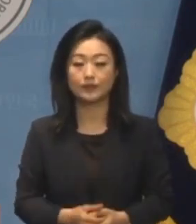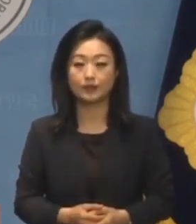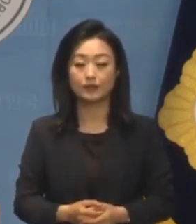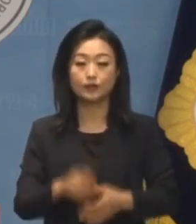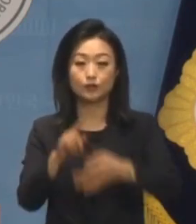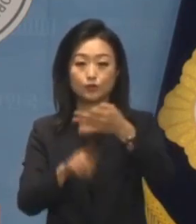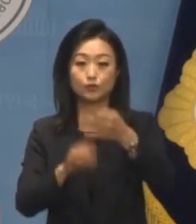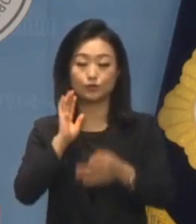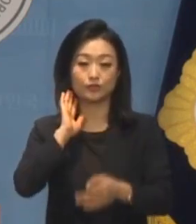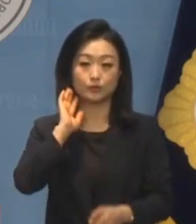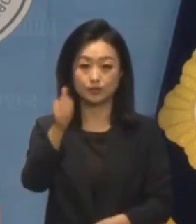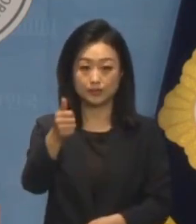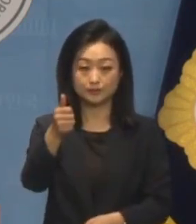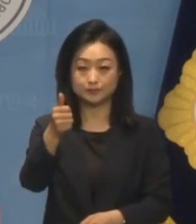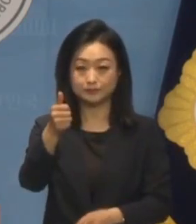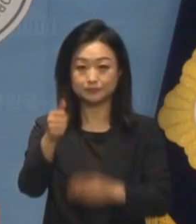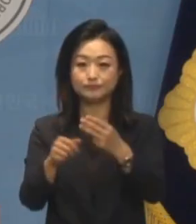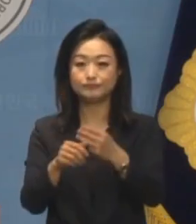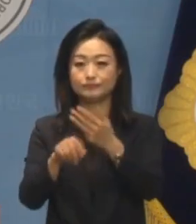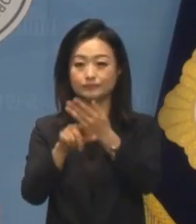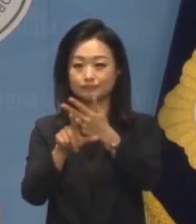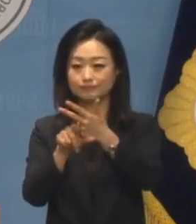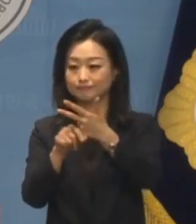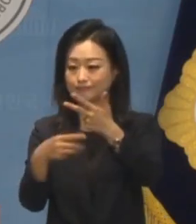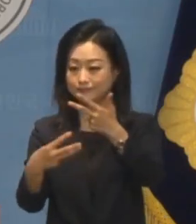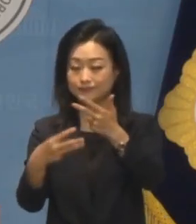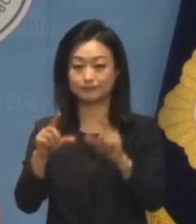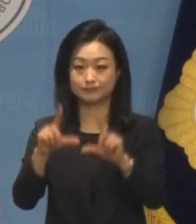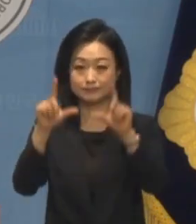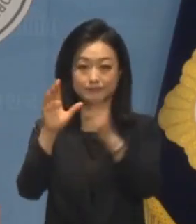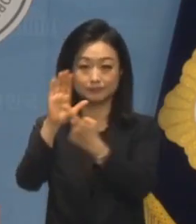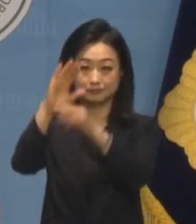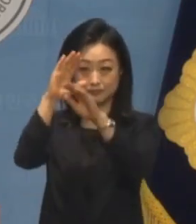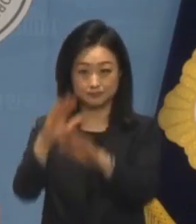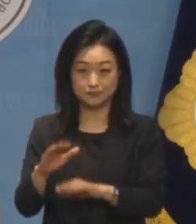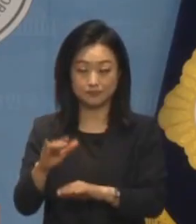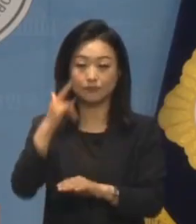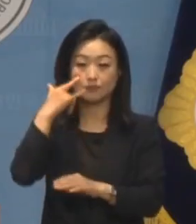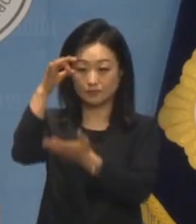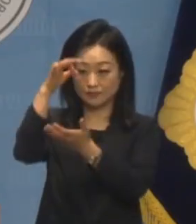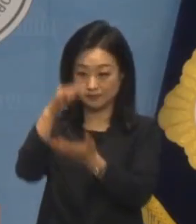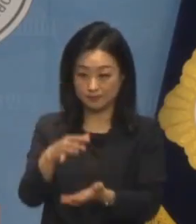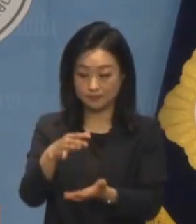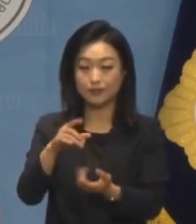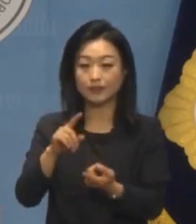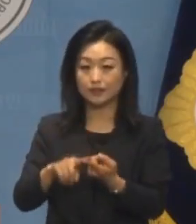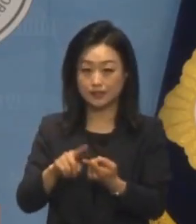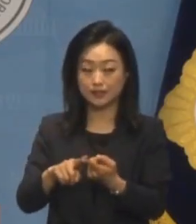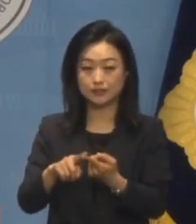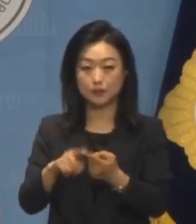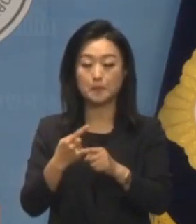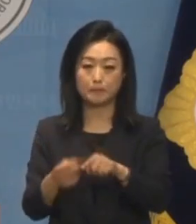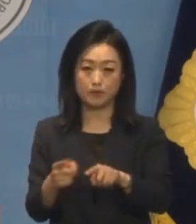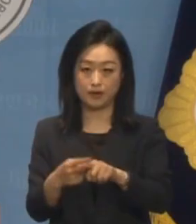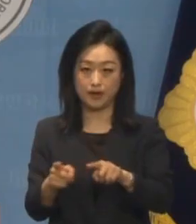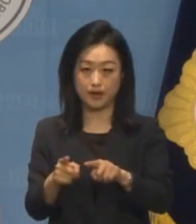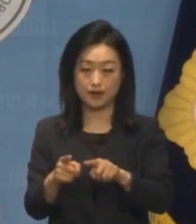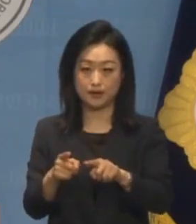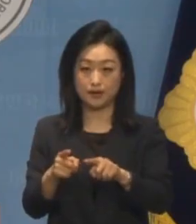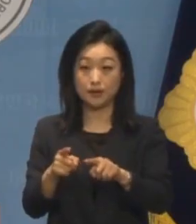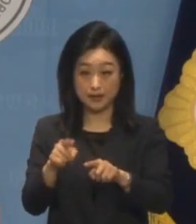3일 역동경제 로드맵을 발표하면서 상속세 최대 주주 할증평가 제도를